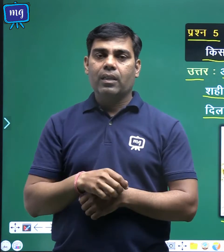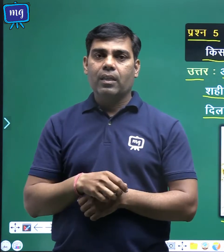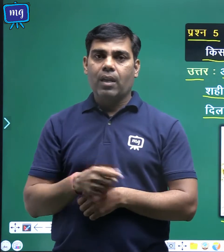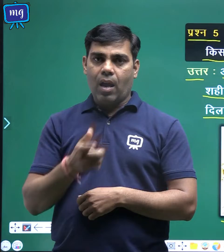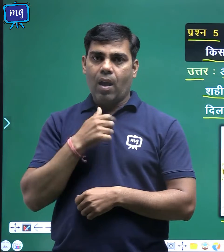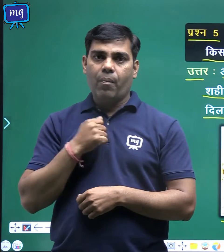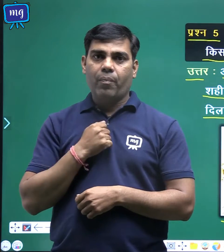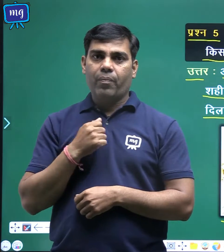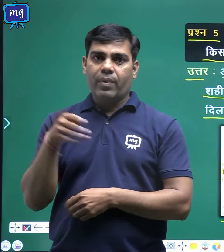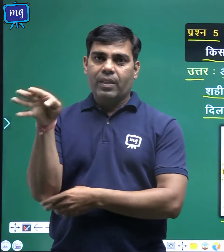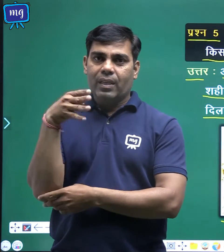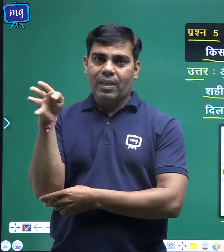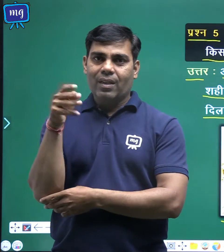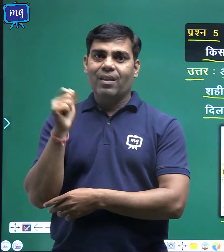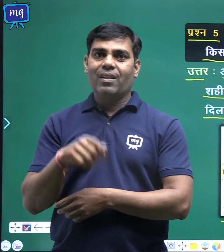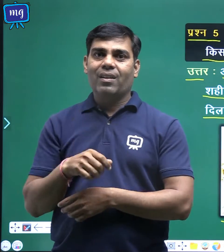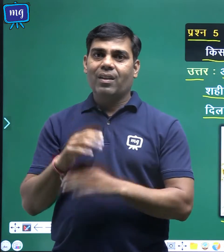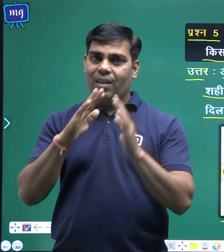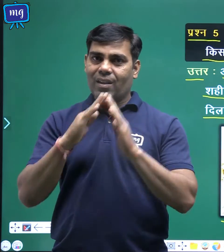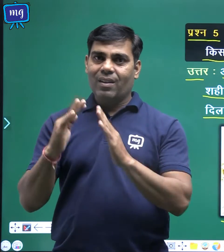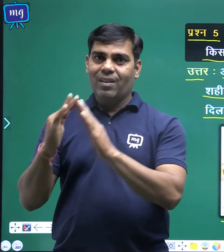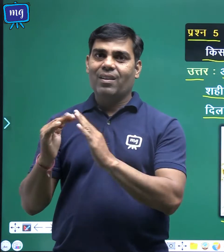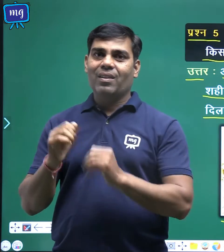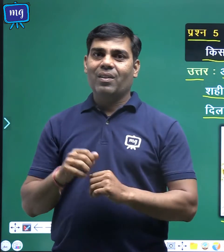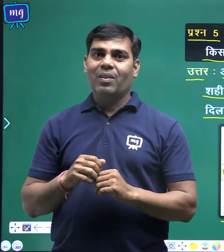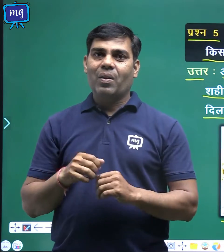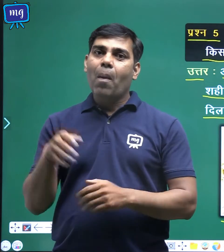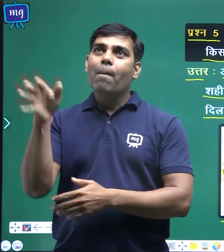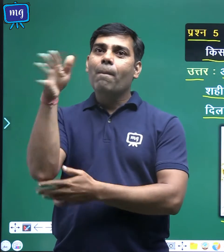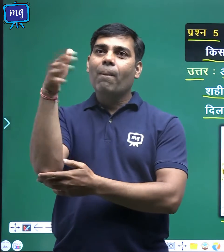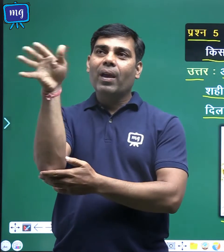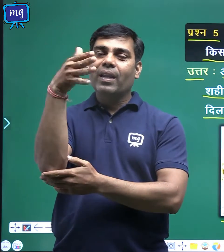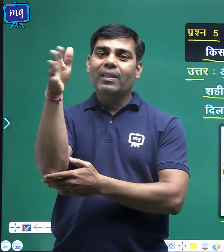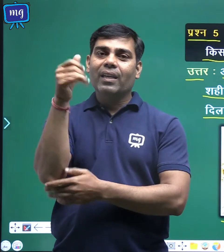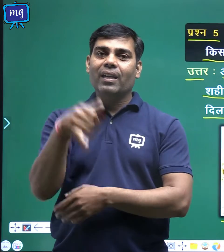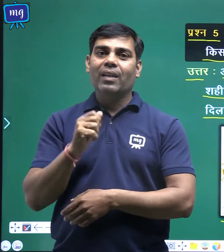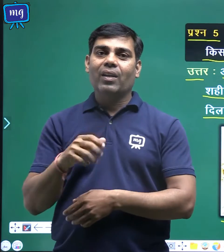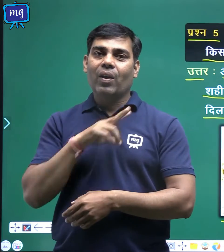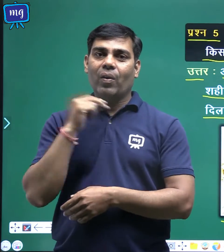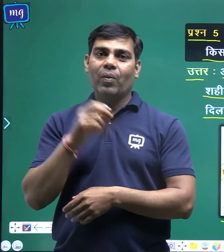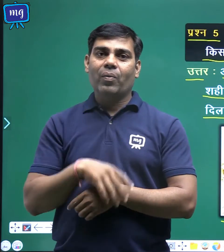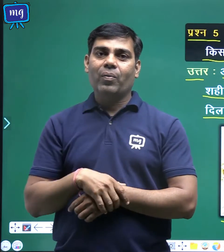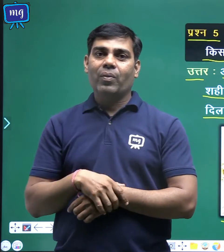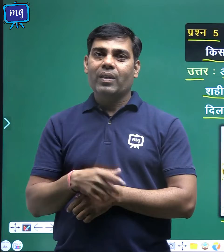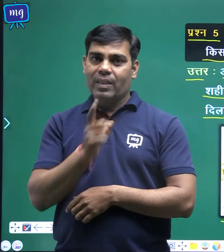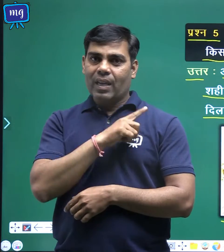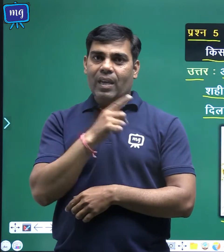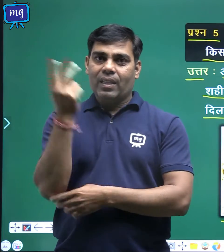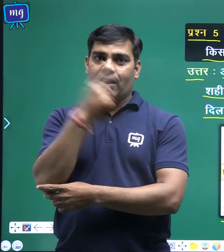हम तिरंगा घर घर फहराते हैं और यह